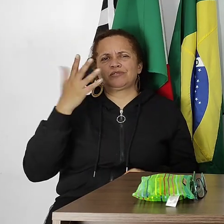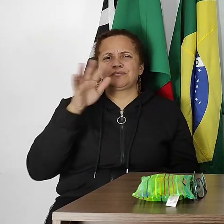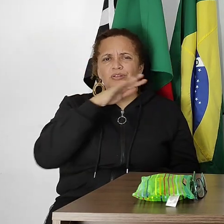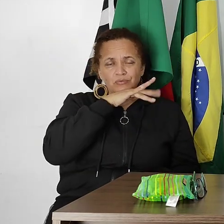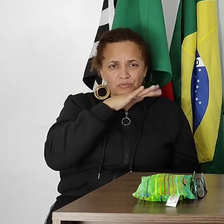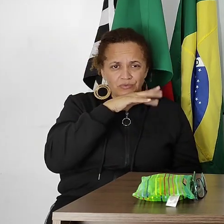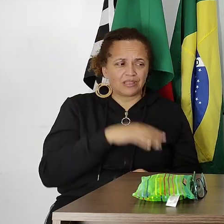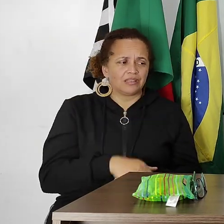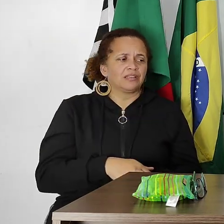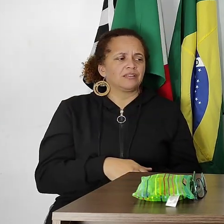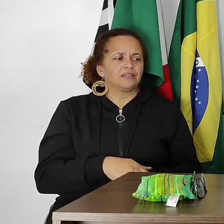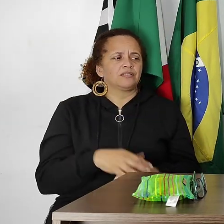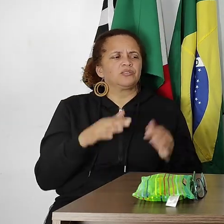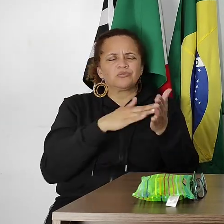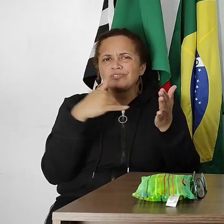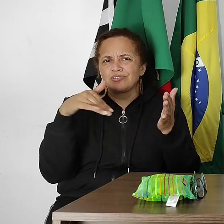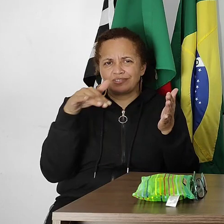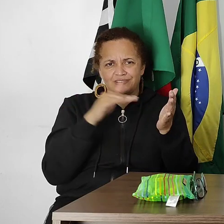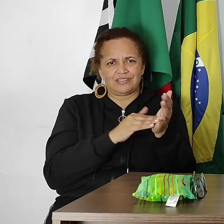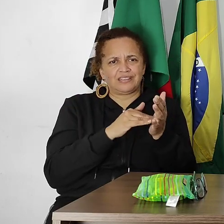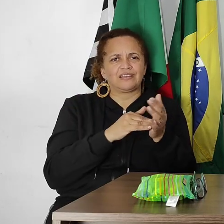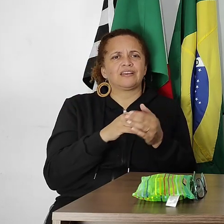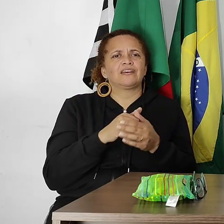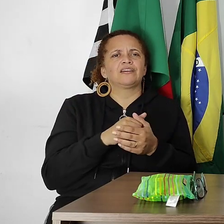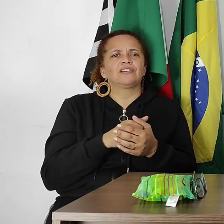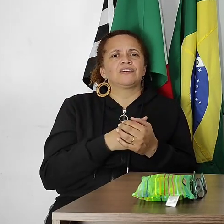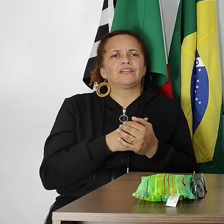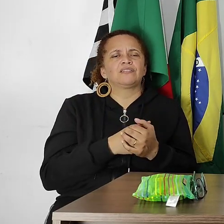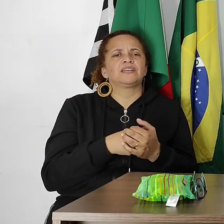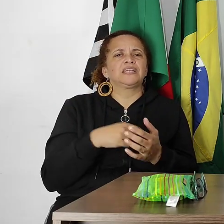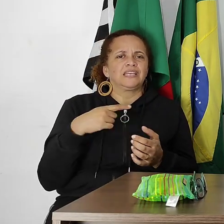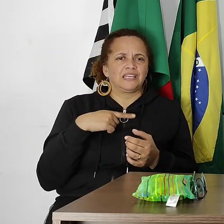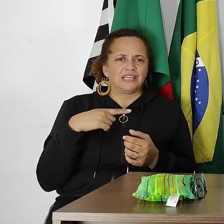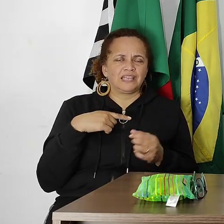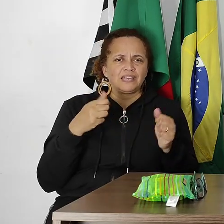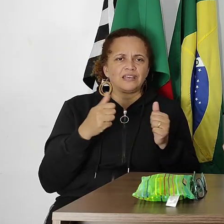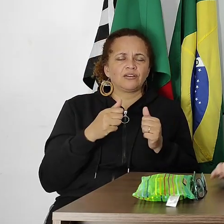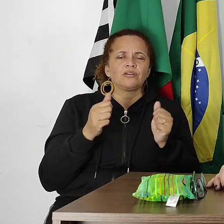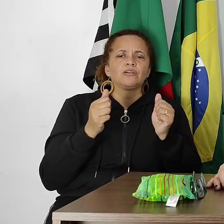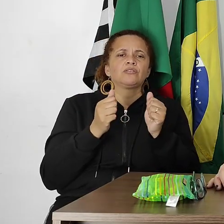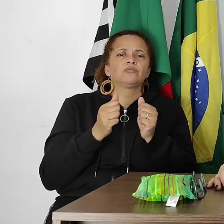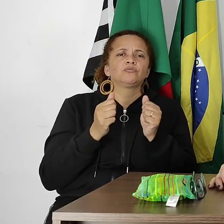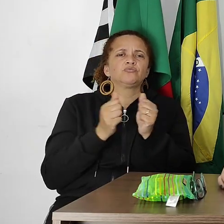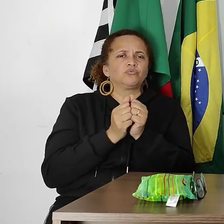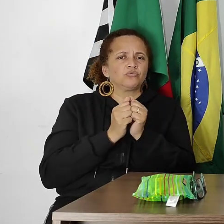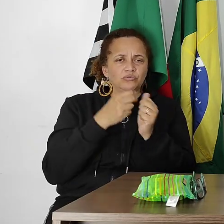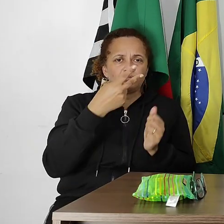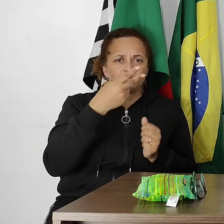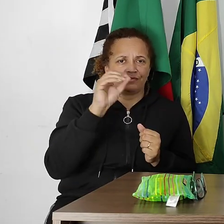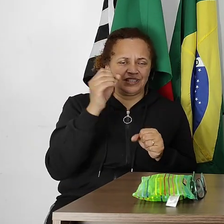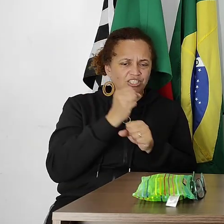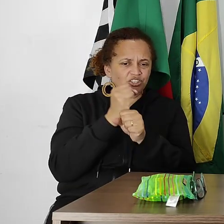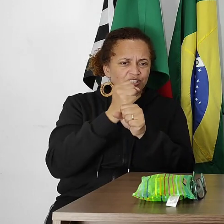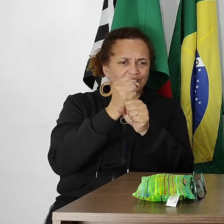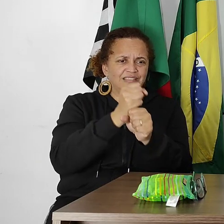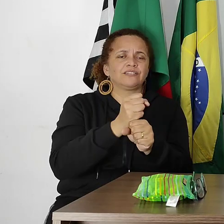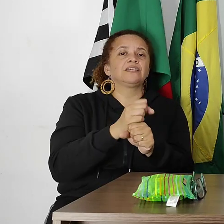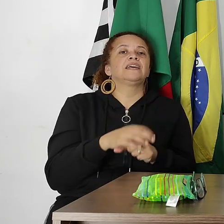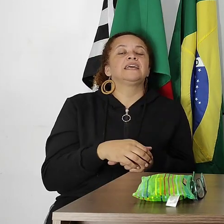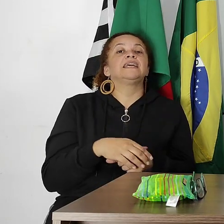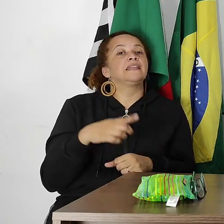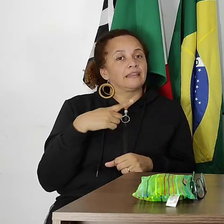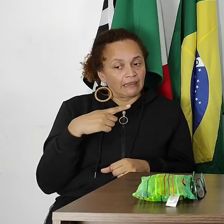eu fiquei com ele nesses 20 anos, mas ele ficou mais de 22 anos preso. E era para envergonhar